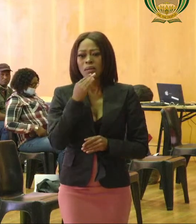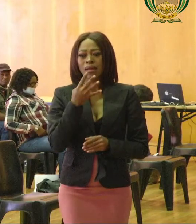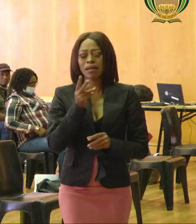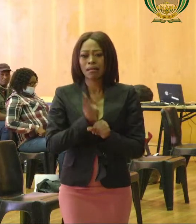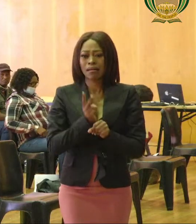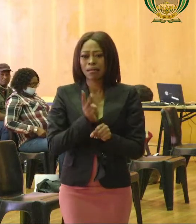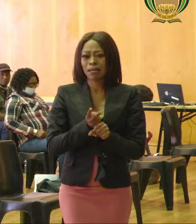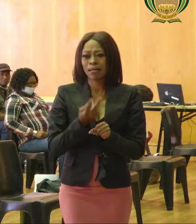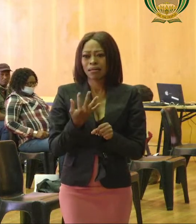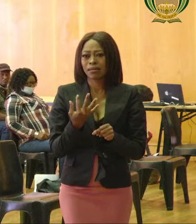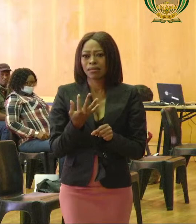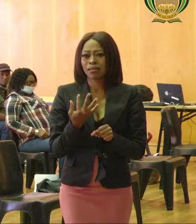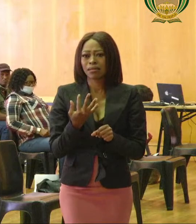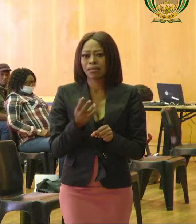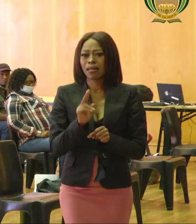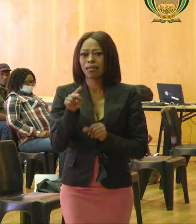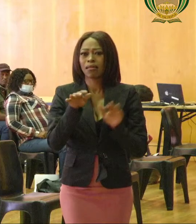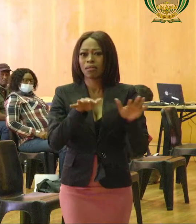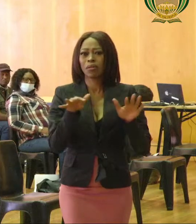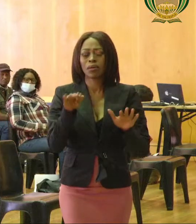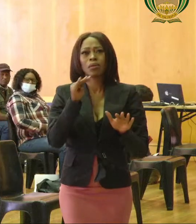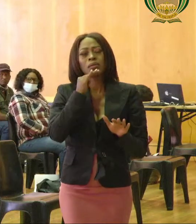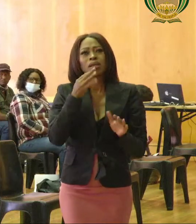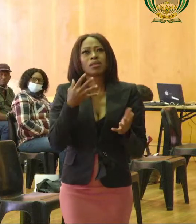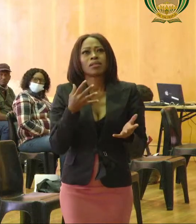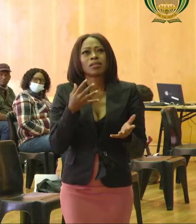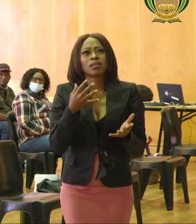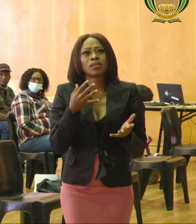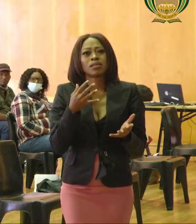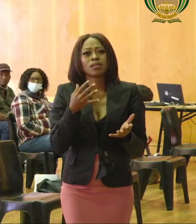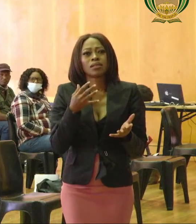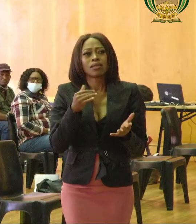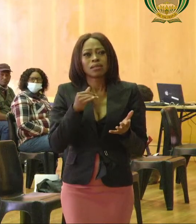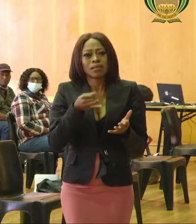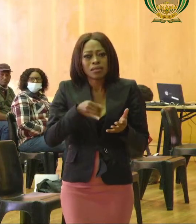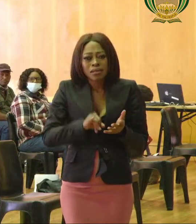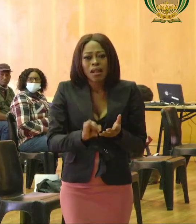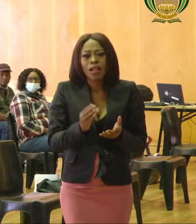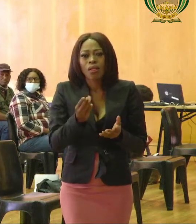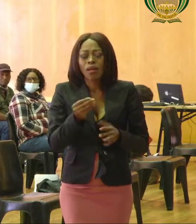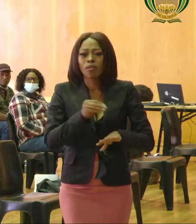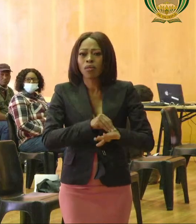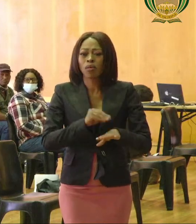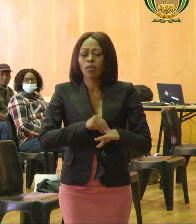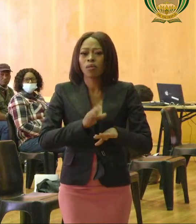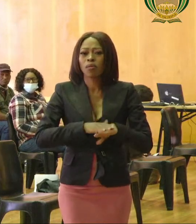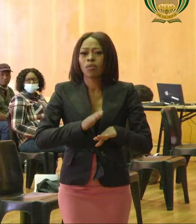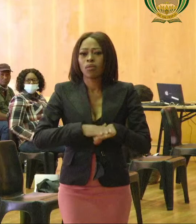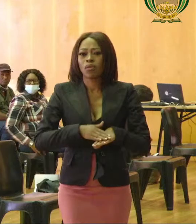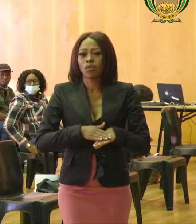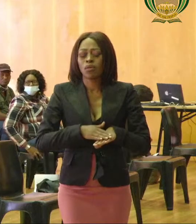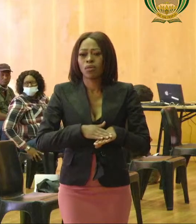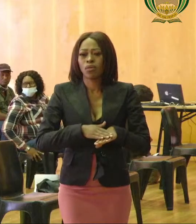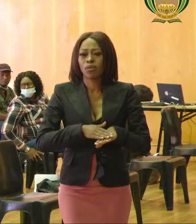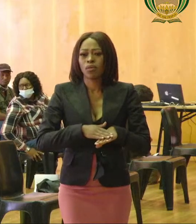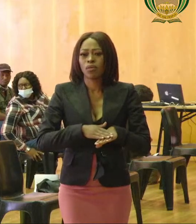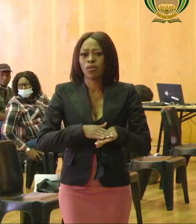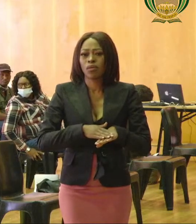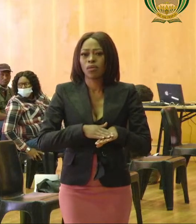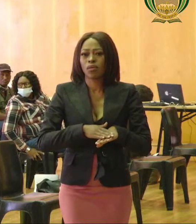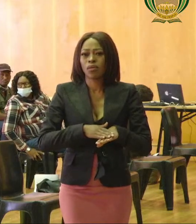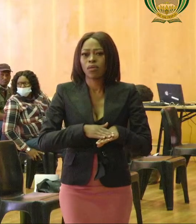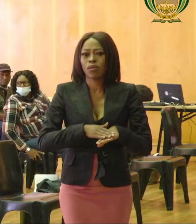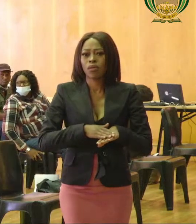1993 toe, dan moeten we daar al besluit gaan maken. Want daar hadden we gaan stemmen voor democratie. Daar hadden we